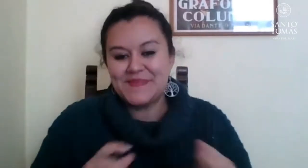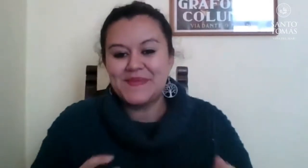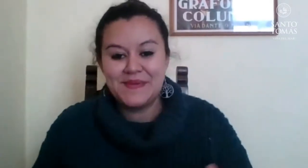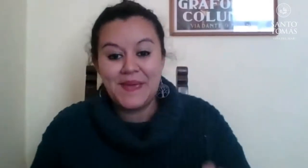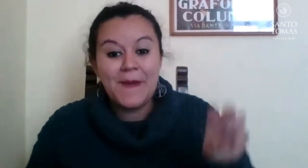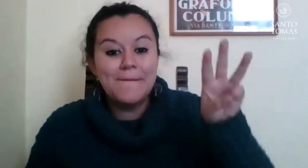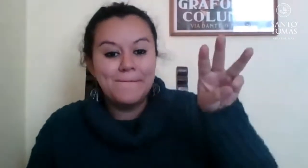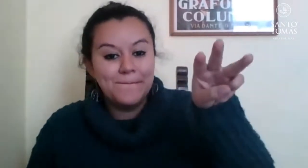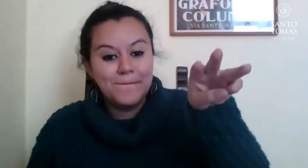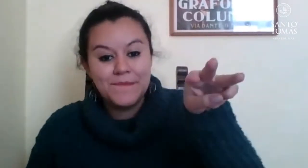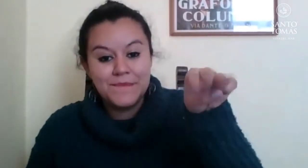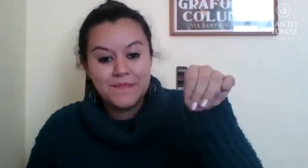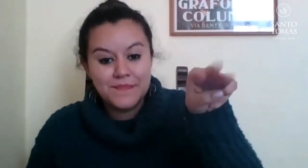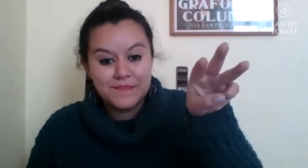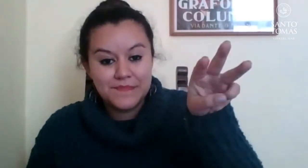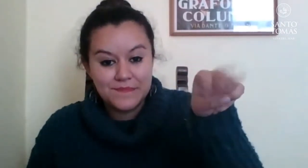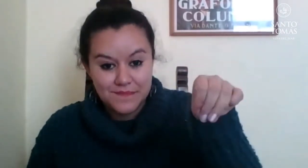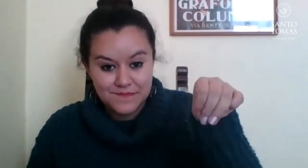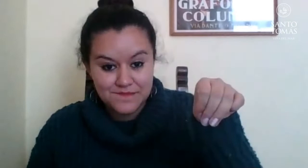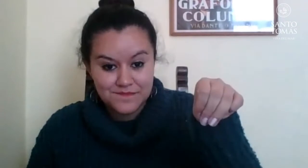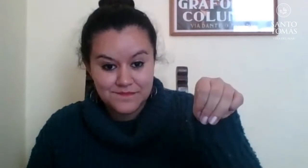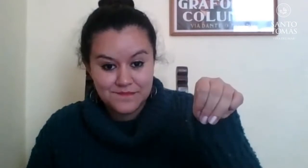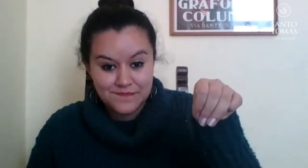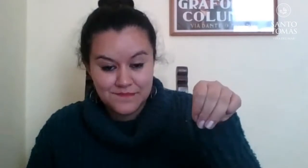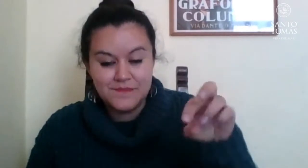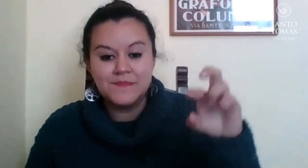o familia, cualquiera de estas dos señas. Mamá,